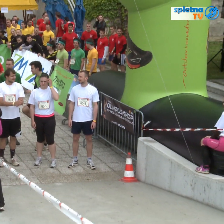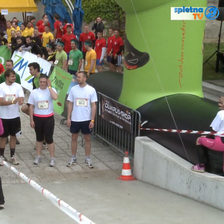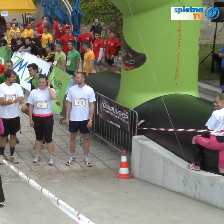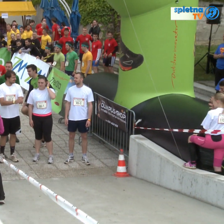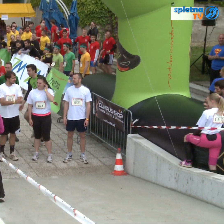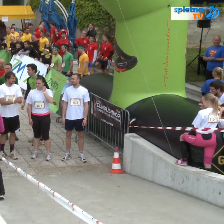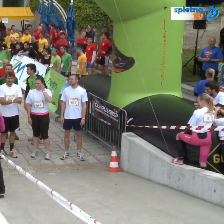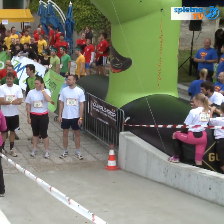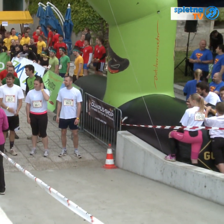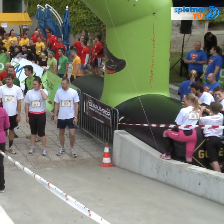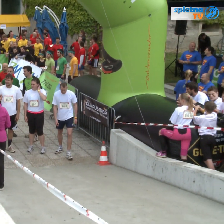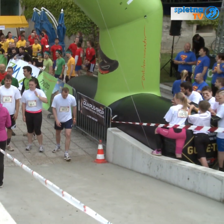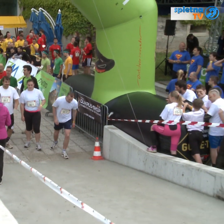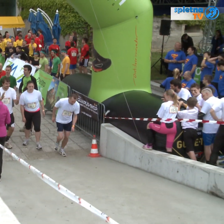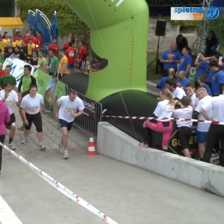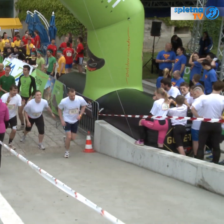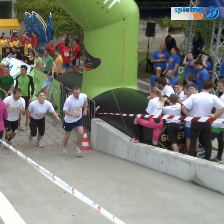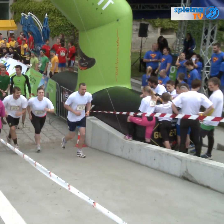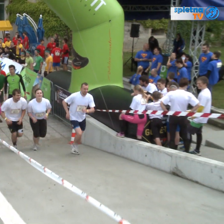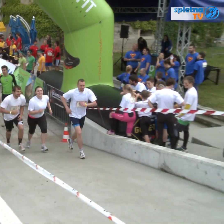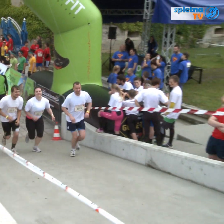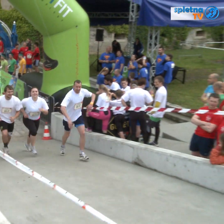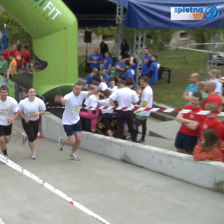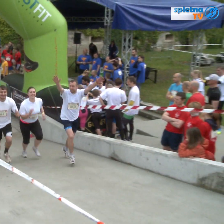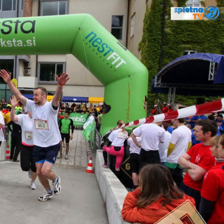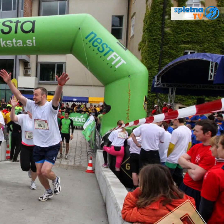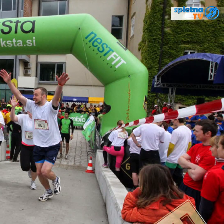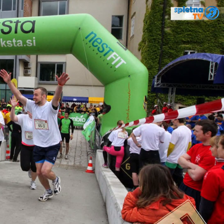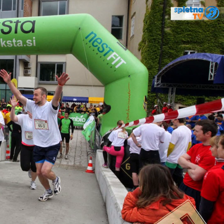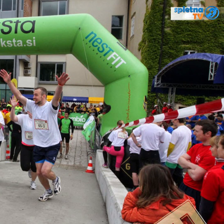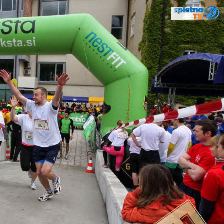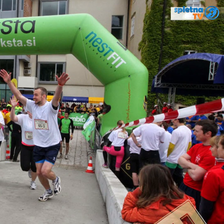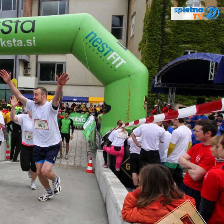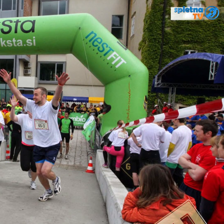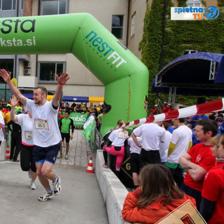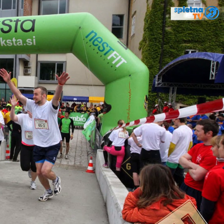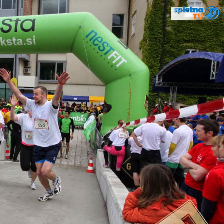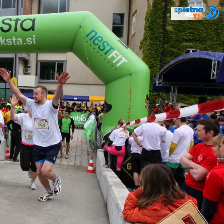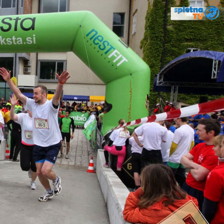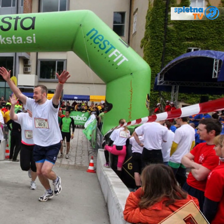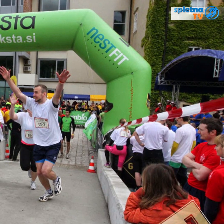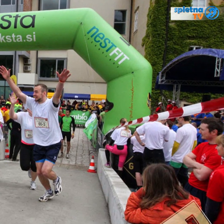Opravo na tem dogodku urbani gladiator in na progi